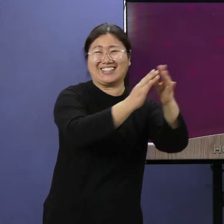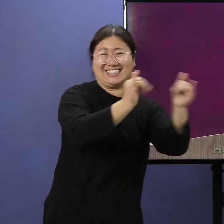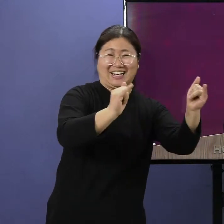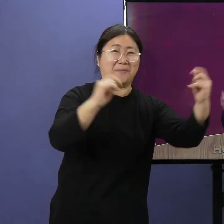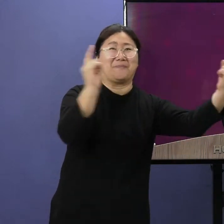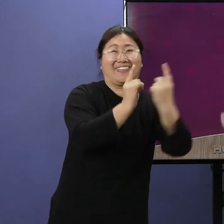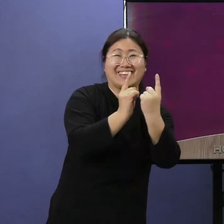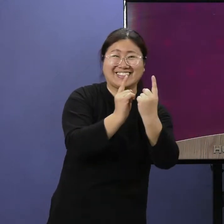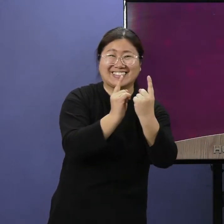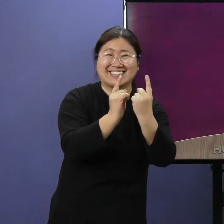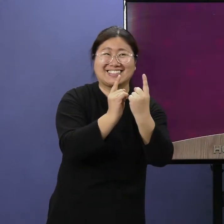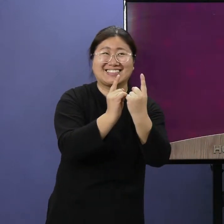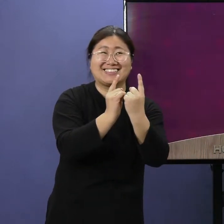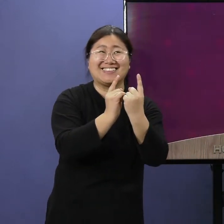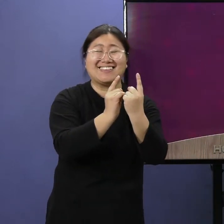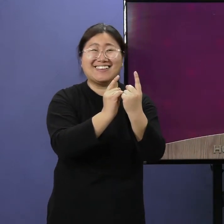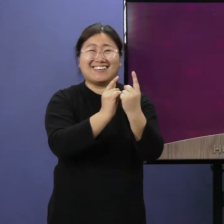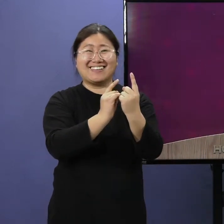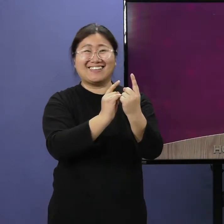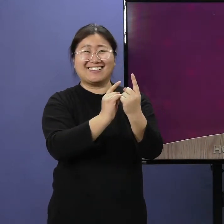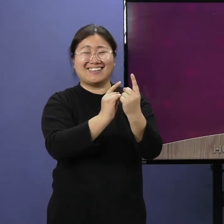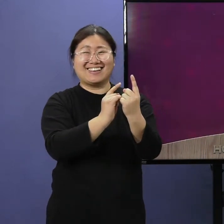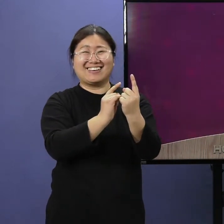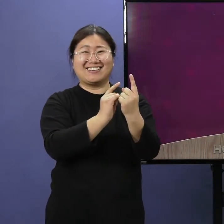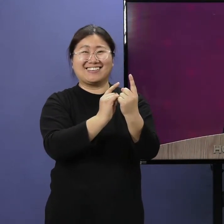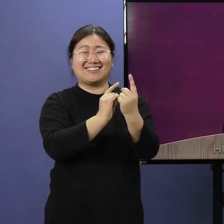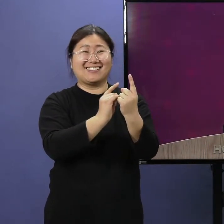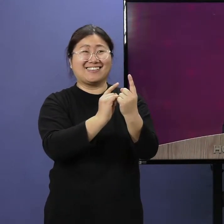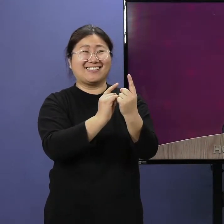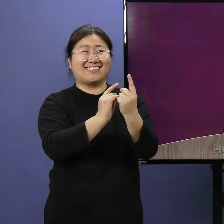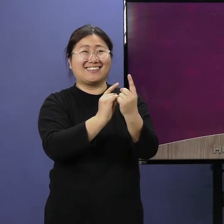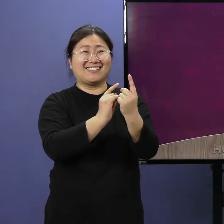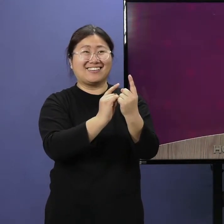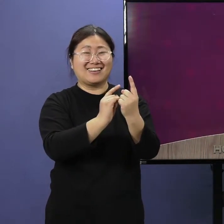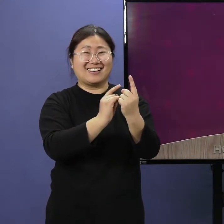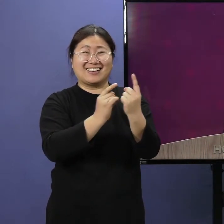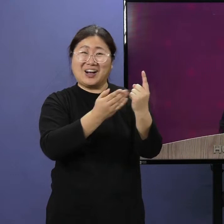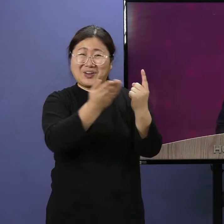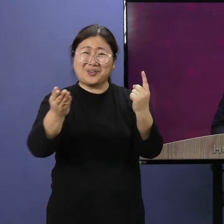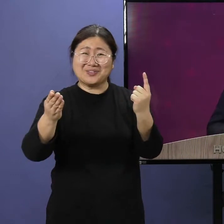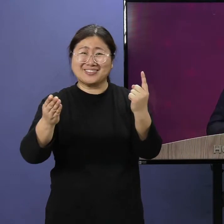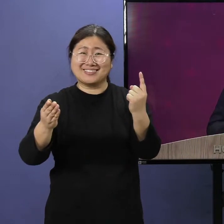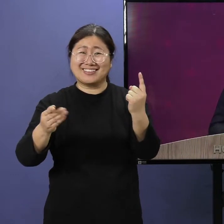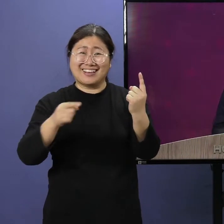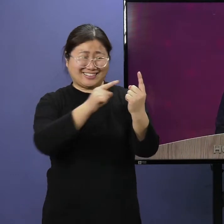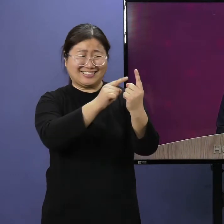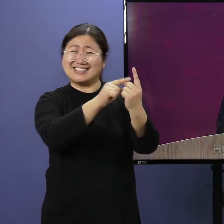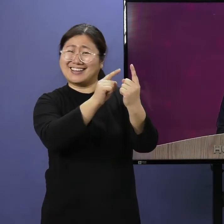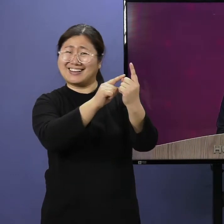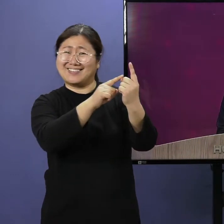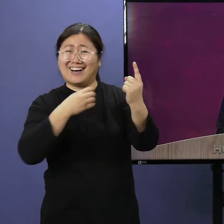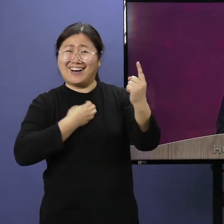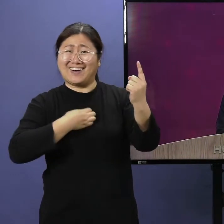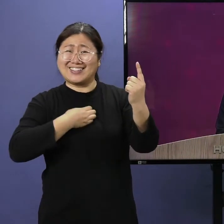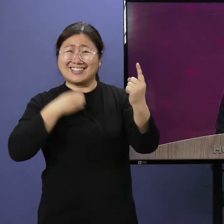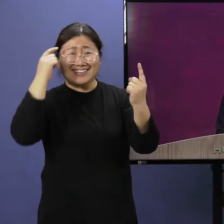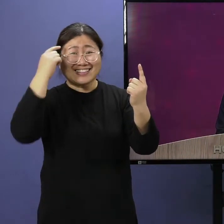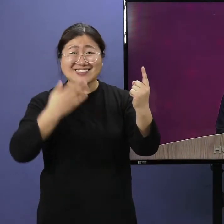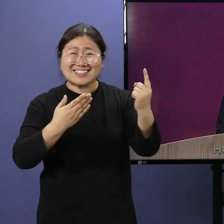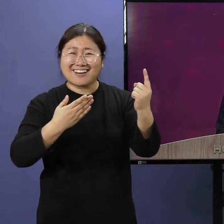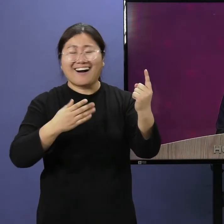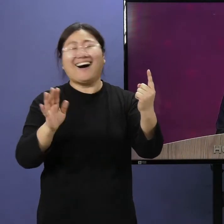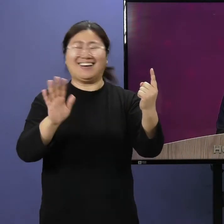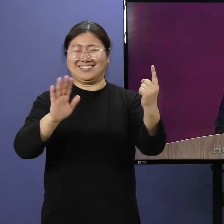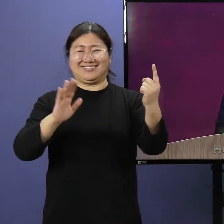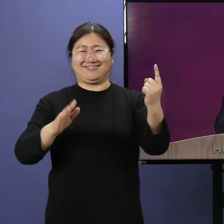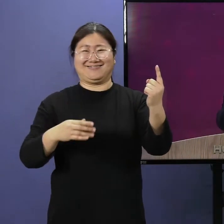아이고 왜 이렇게 살이 빠졌어? 밥은 먹고 다녀? 이러시겠죠. 전요? 어떻게 할까요?